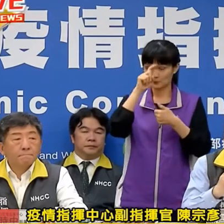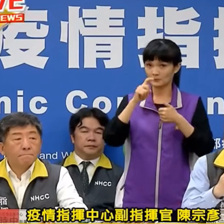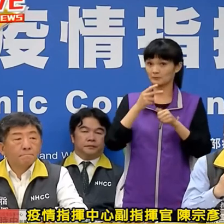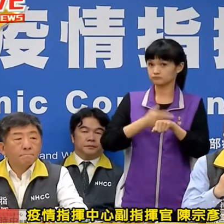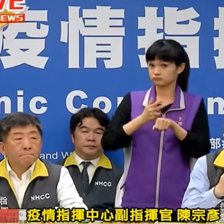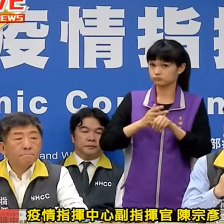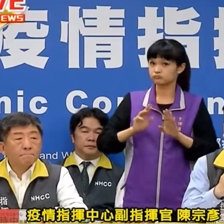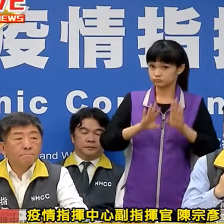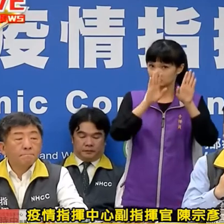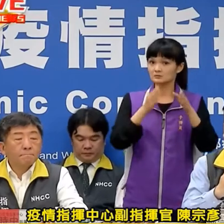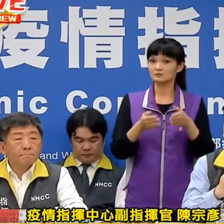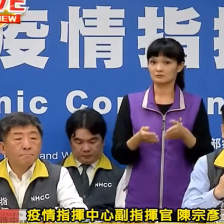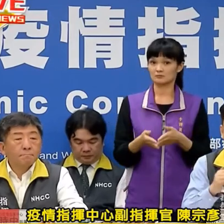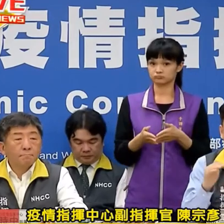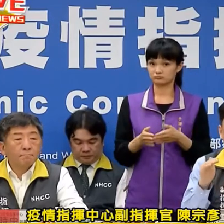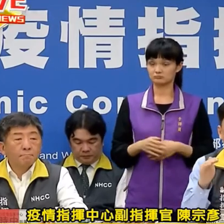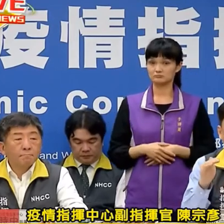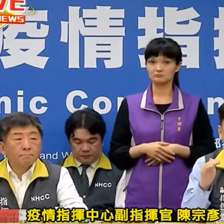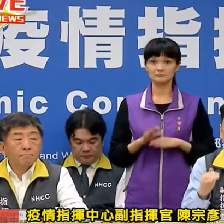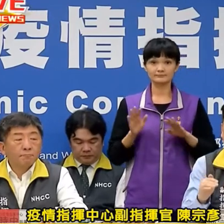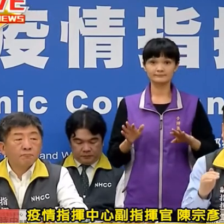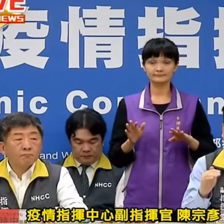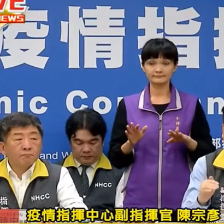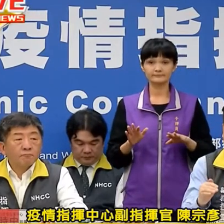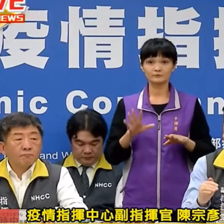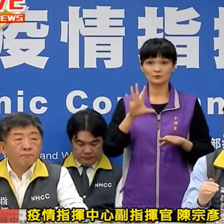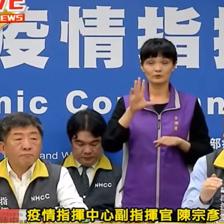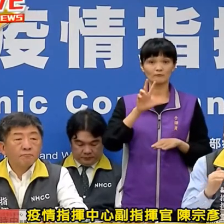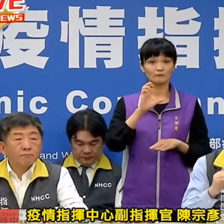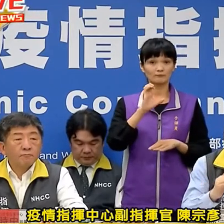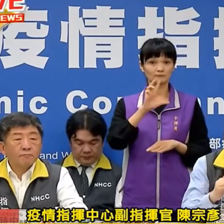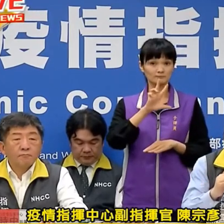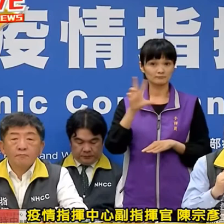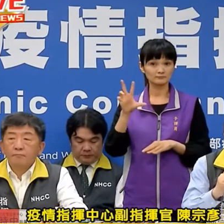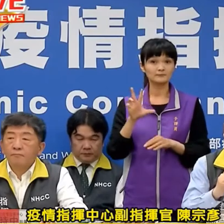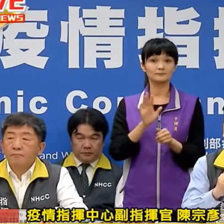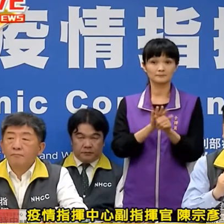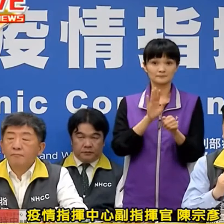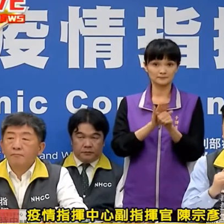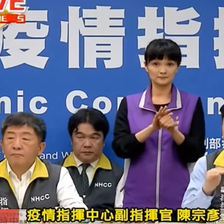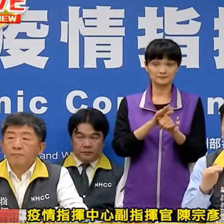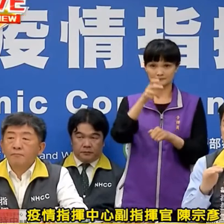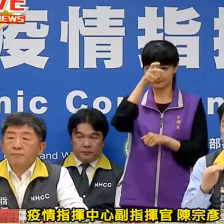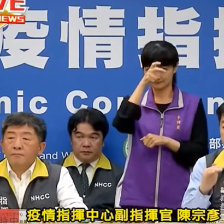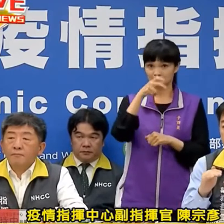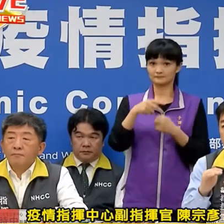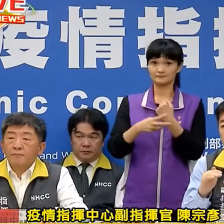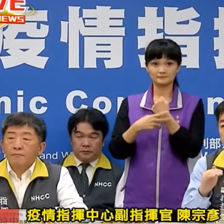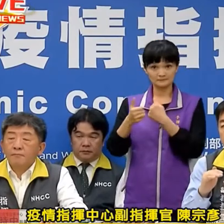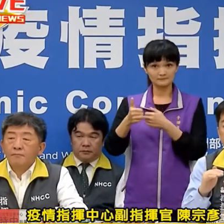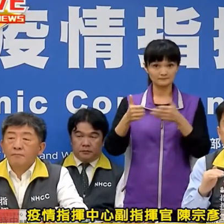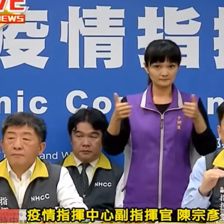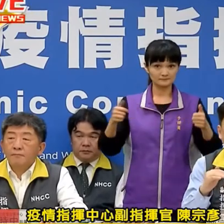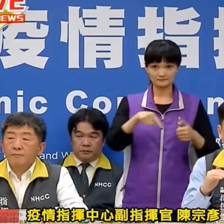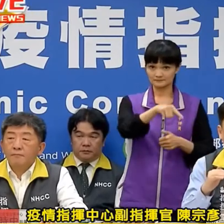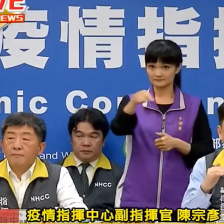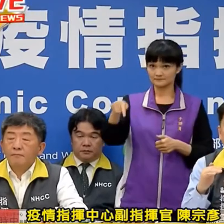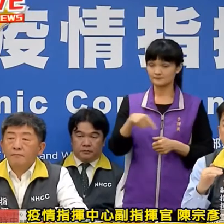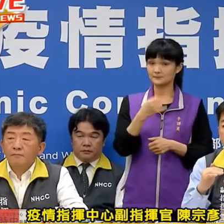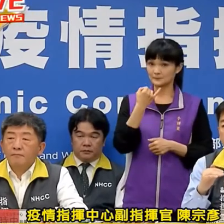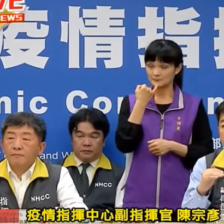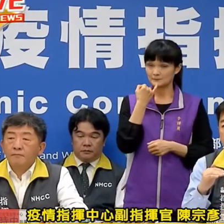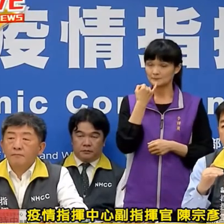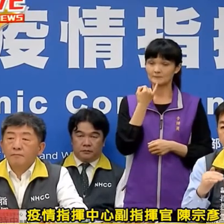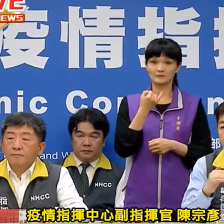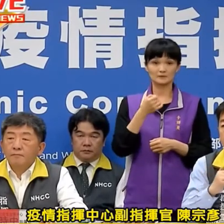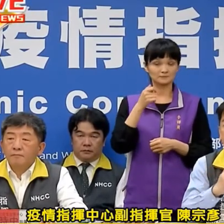现阶段我们透过几个方式，可以让基层的员警跟民政的体系去减低这个